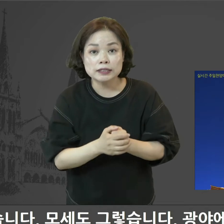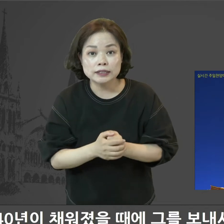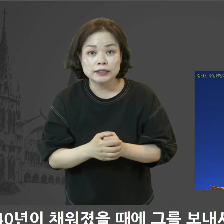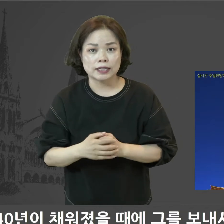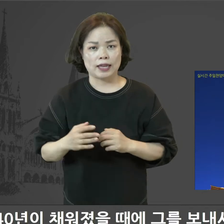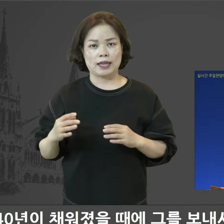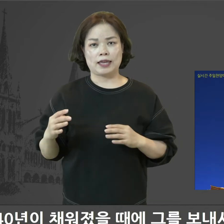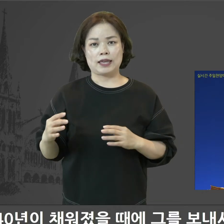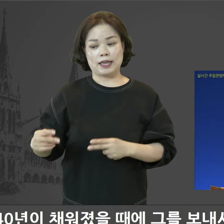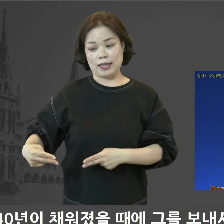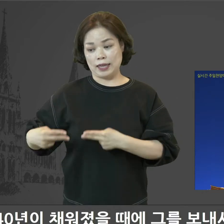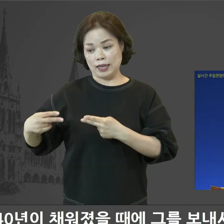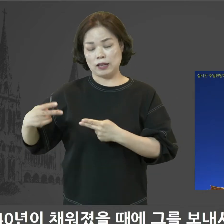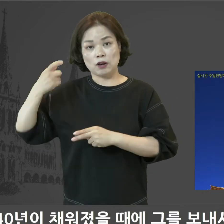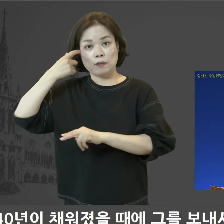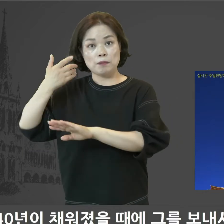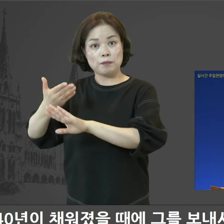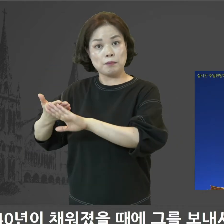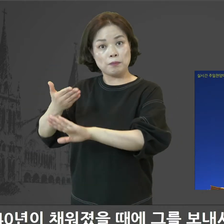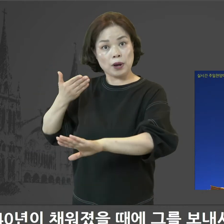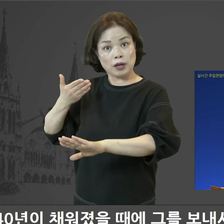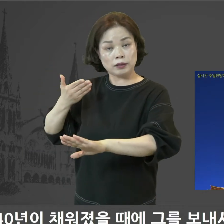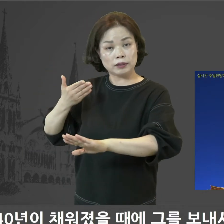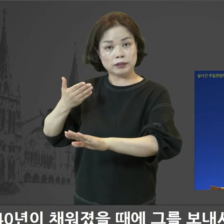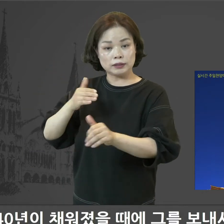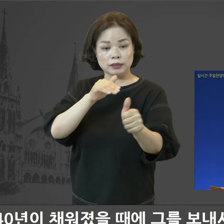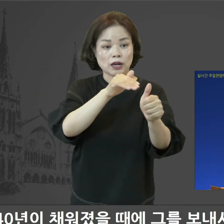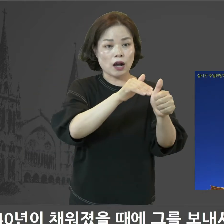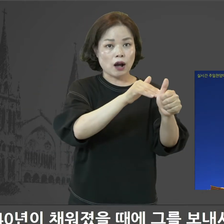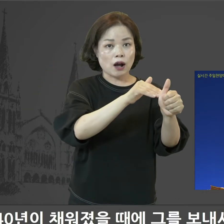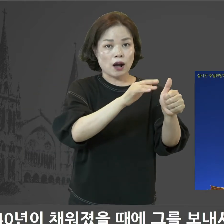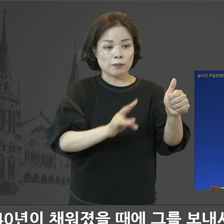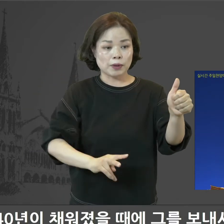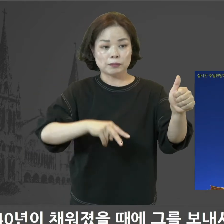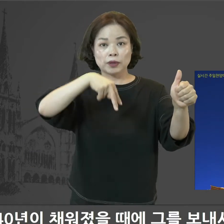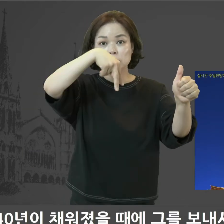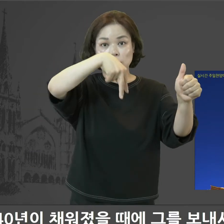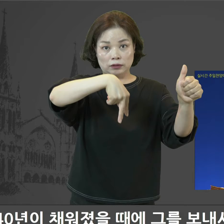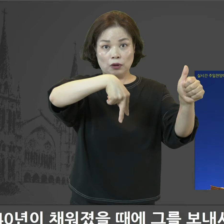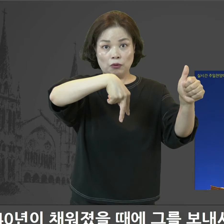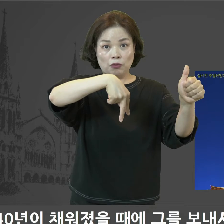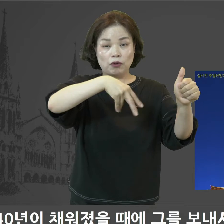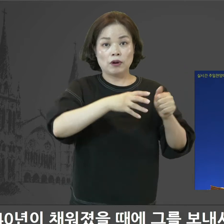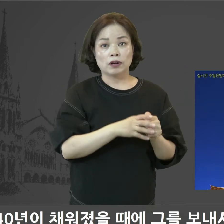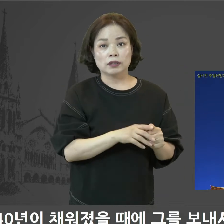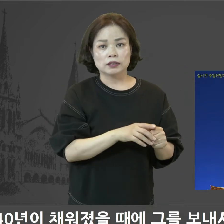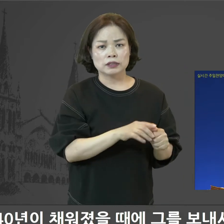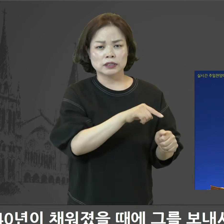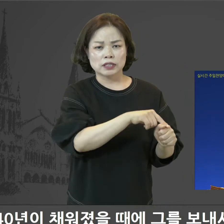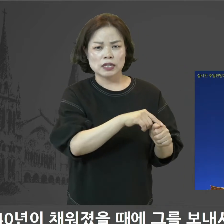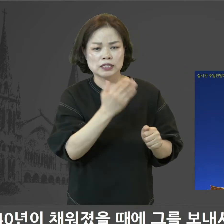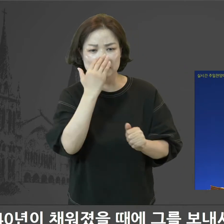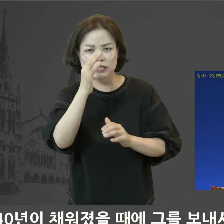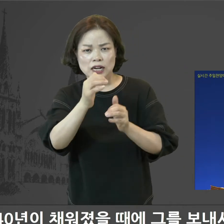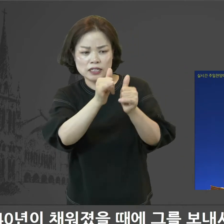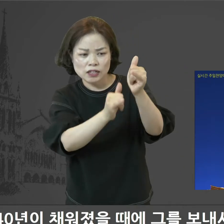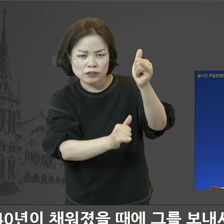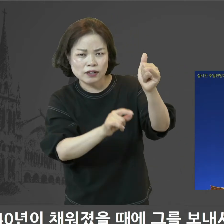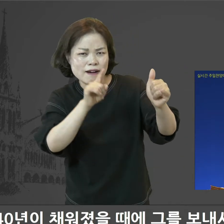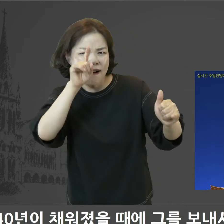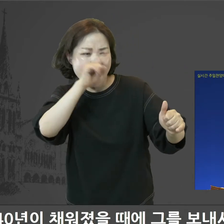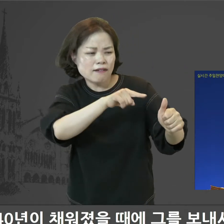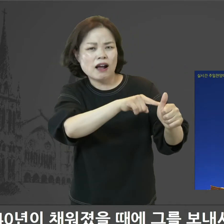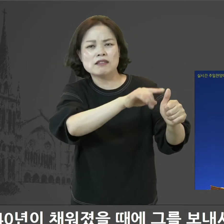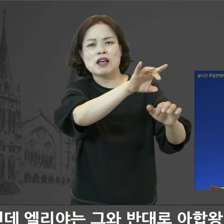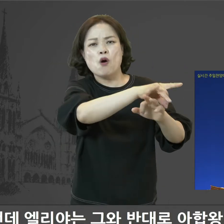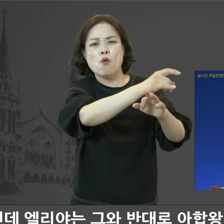엘리야는 그와 반대로 아합 왕 앞에 먼저 세워지게 되는 겁니다. 이스라엘의 역사상 가장 악하다고